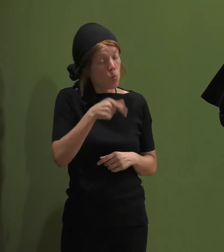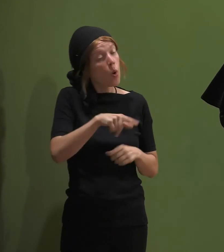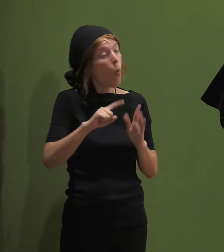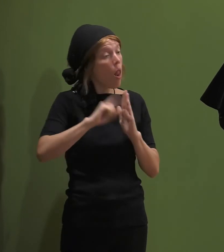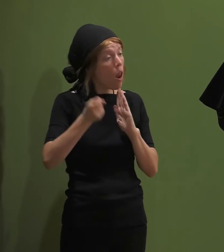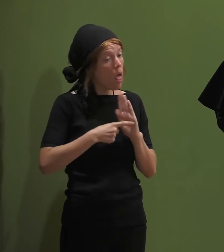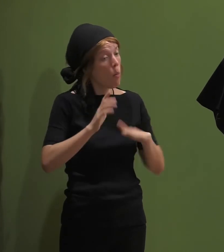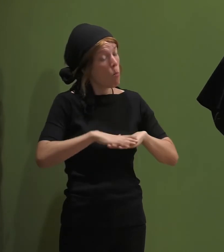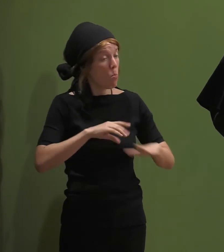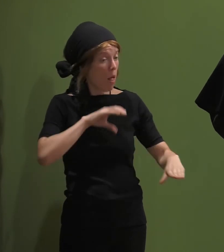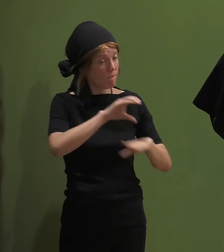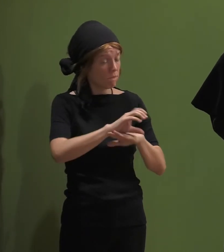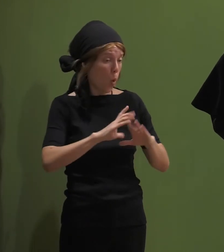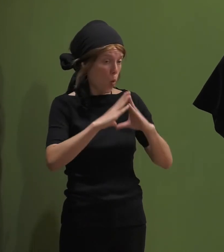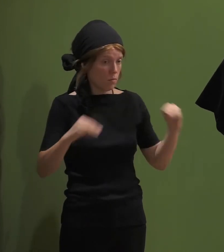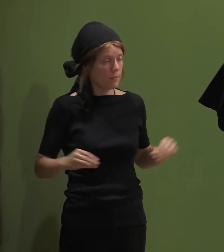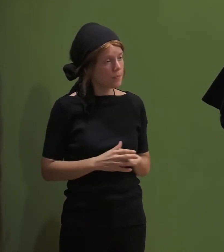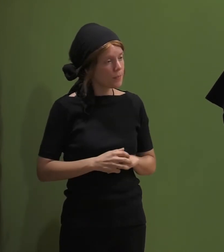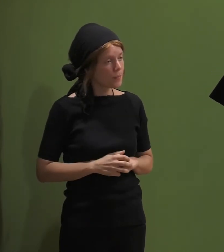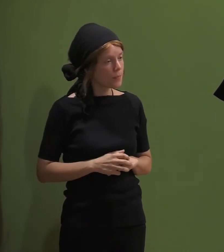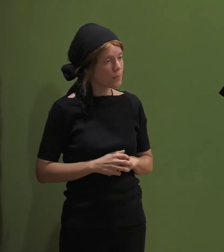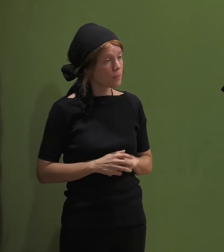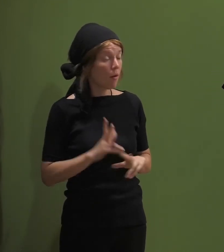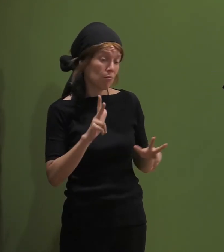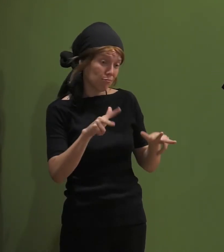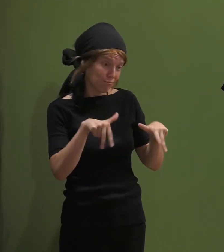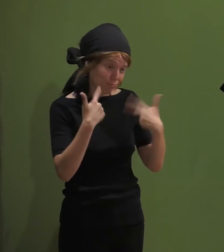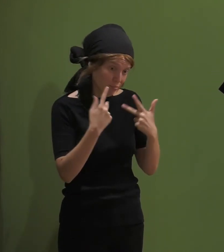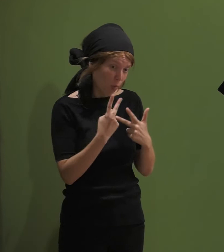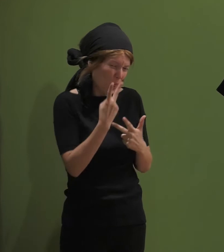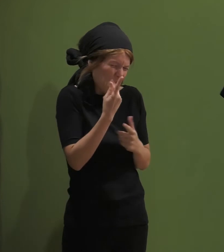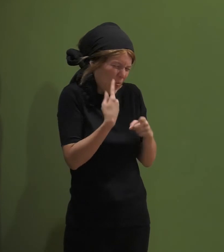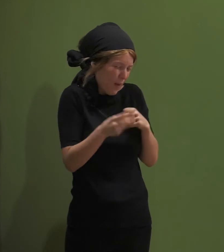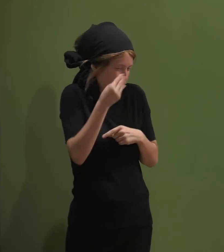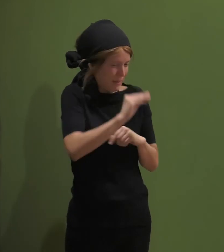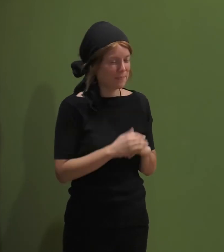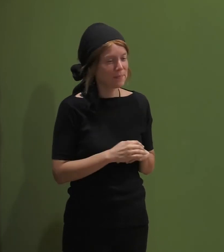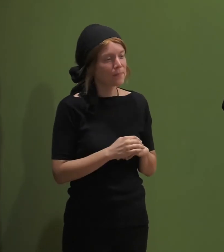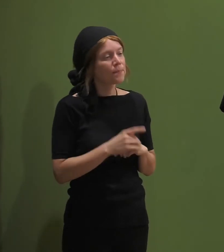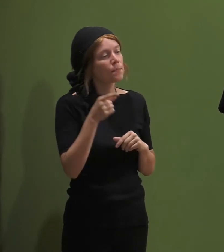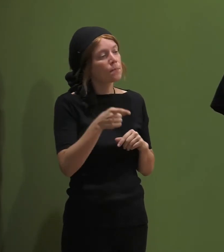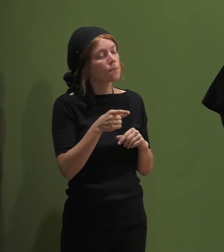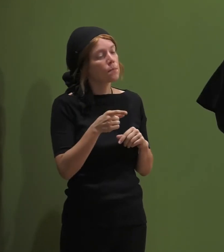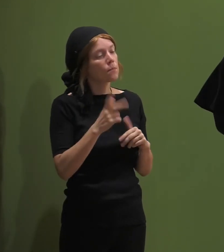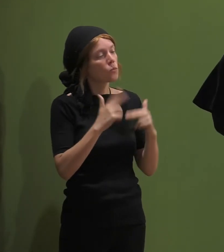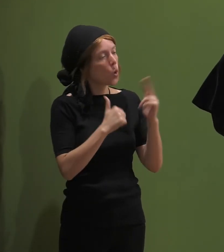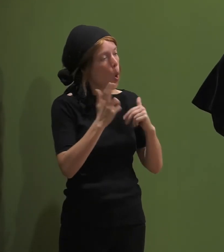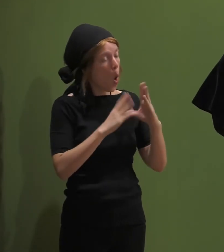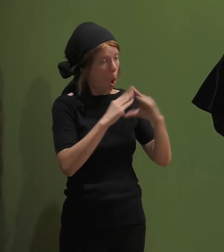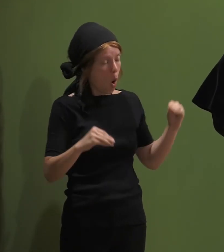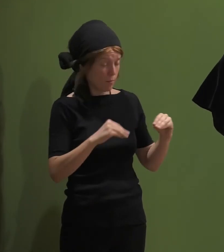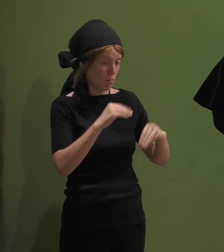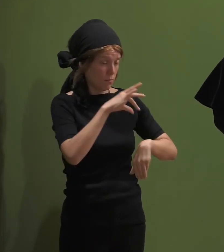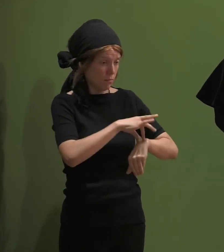ley para la financiación universitaria. Permítanme dos apuntes más. Por un lado, el inicio de la obra de la Facultad de